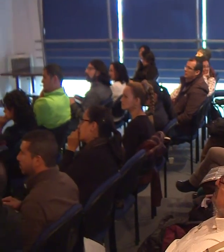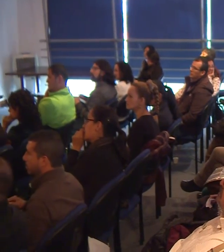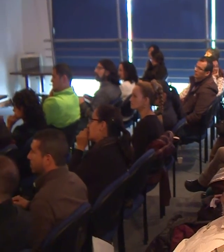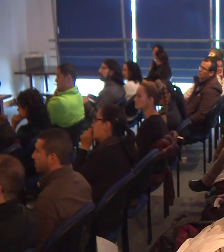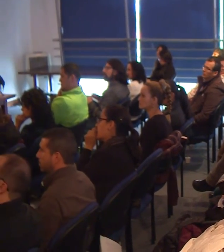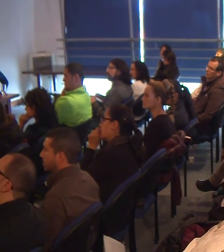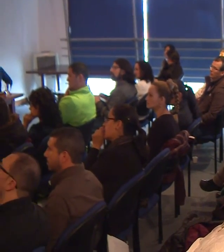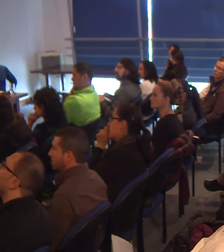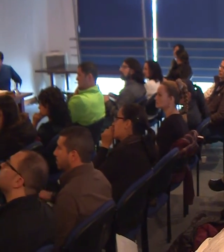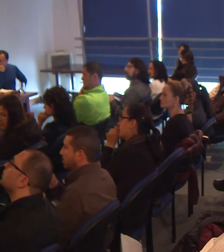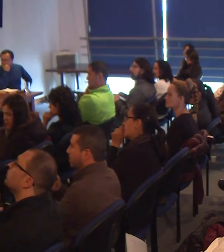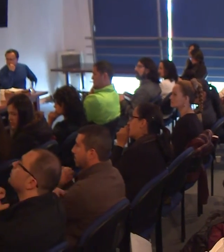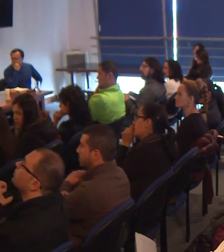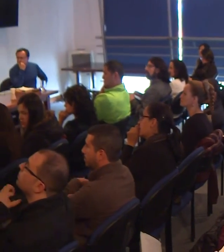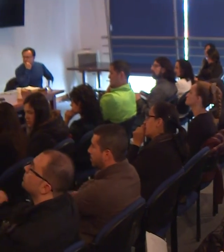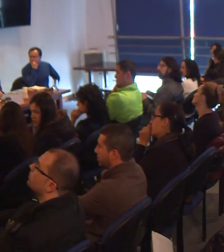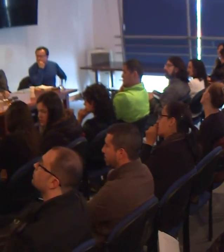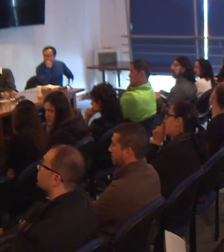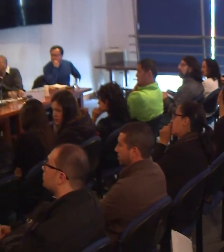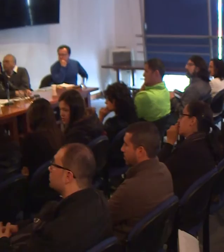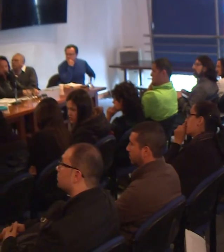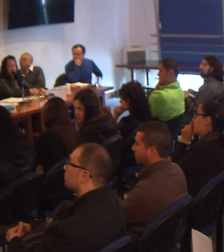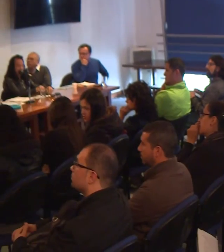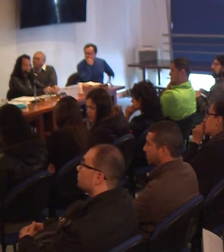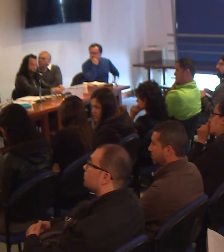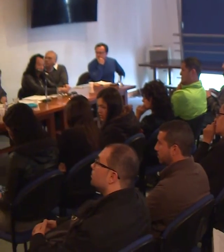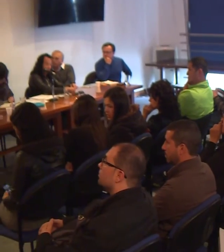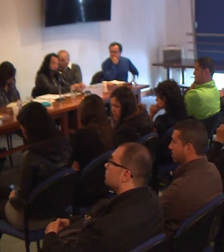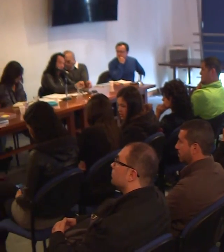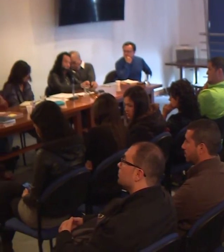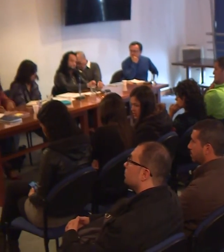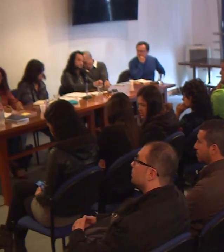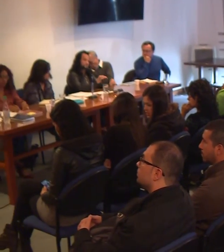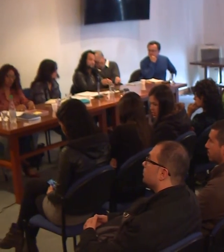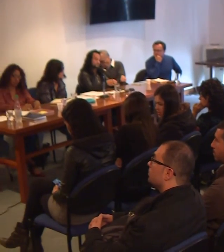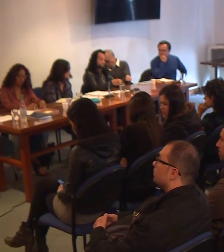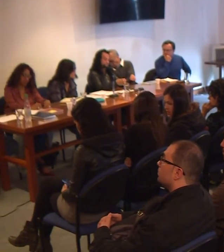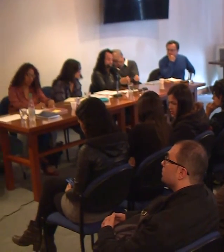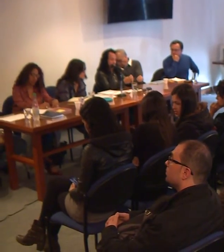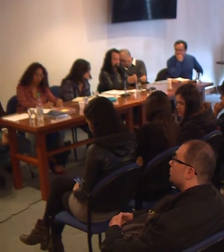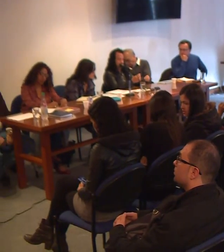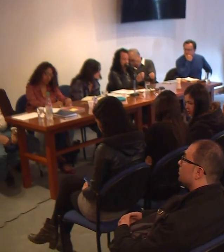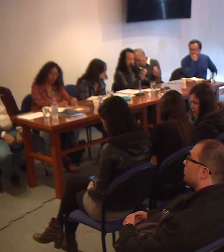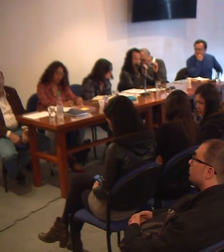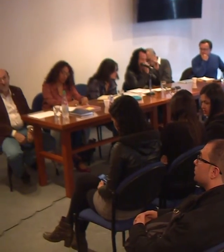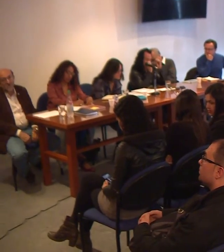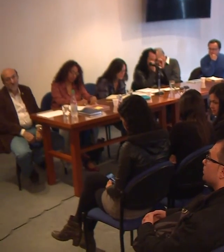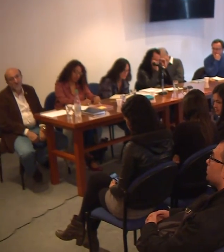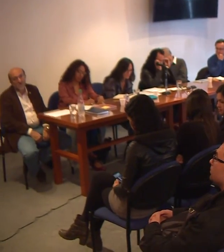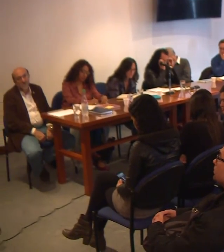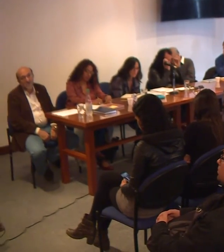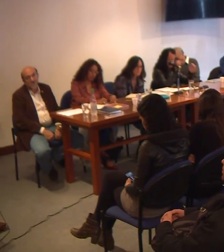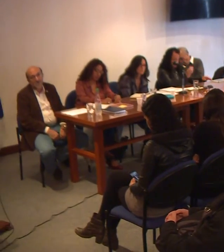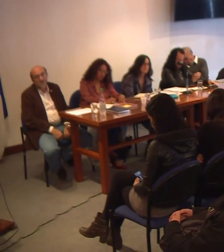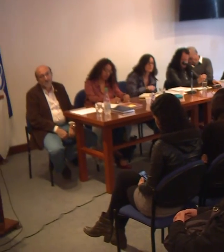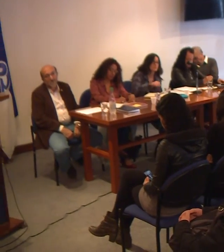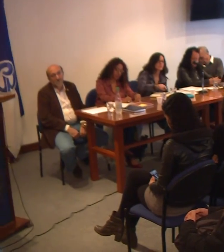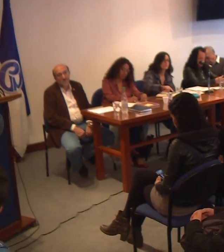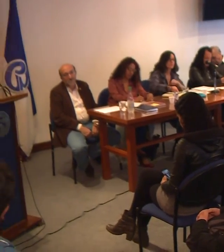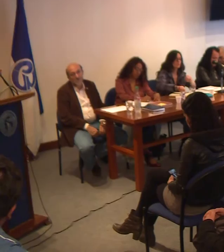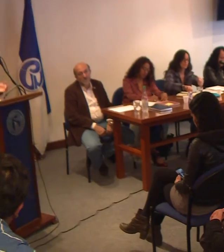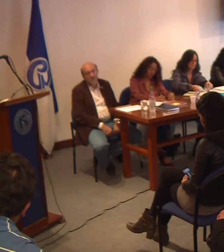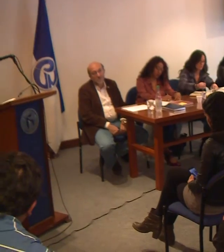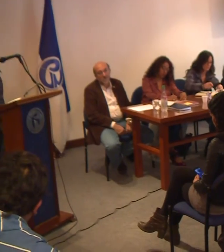Y es señalando precisamente que hay una serie de dificultades que tenemos que afrontar entre todos y